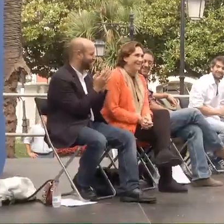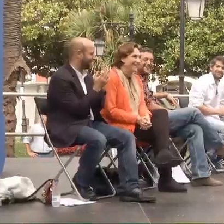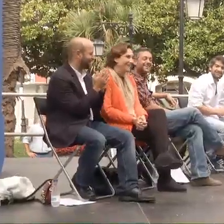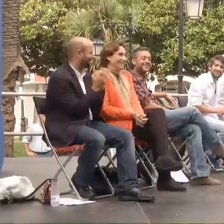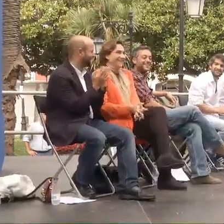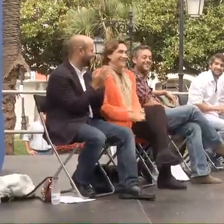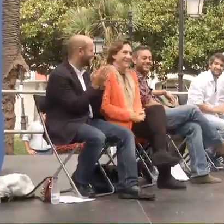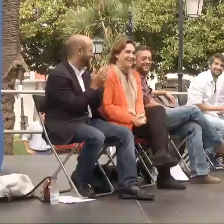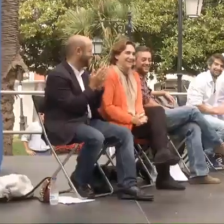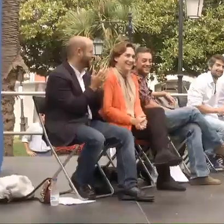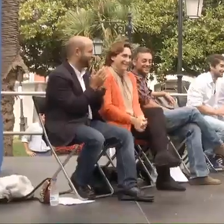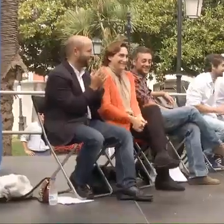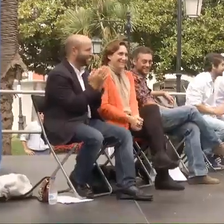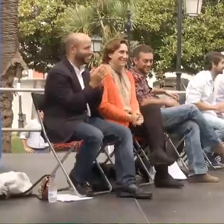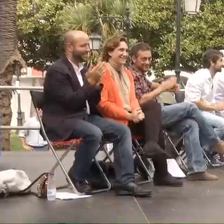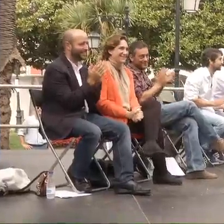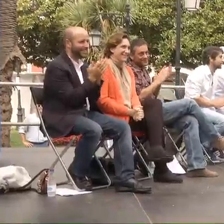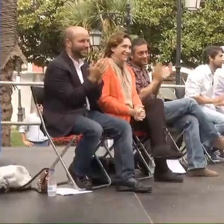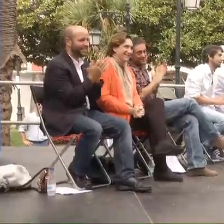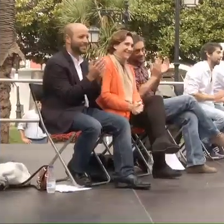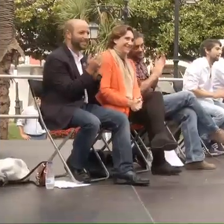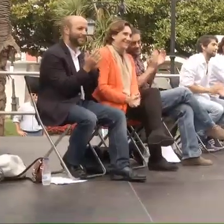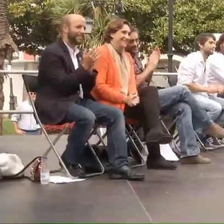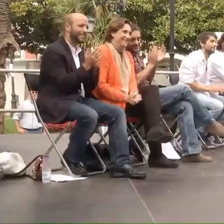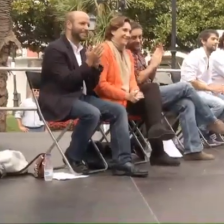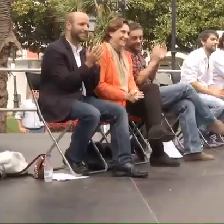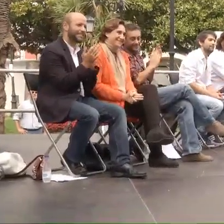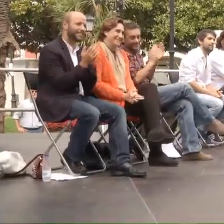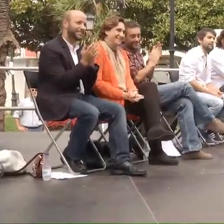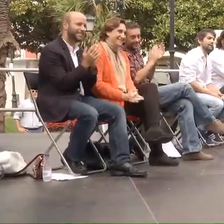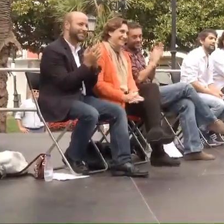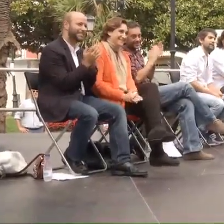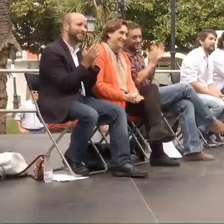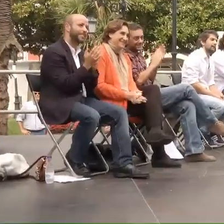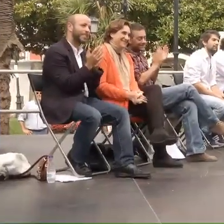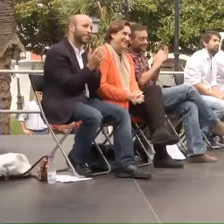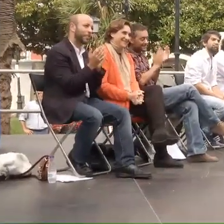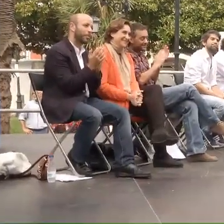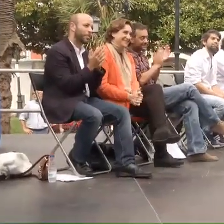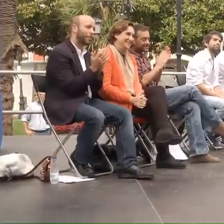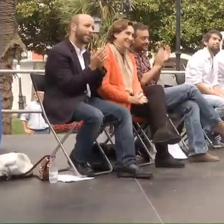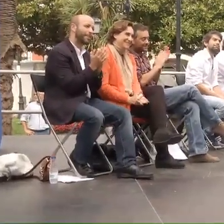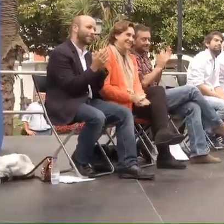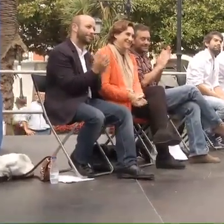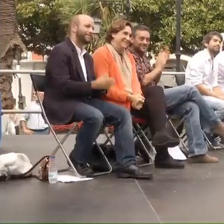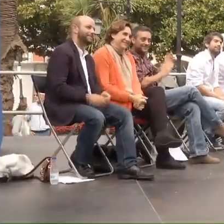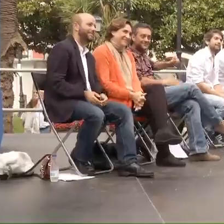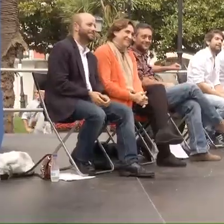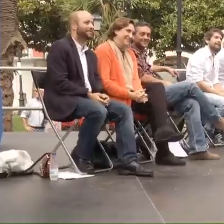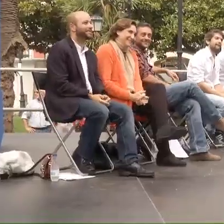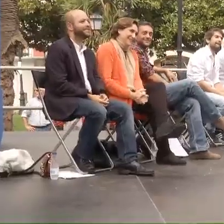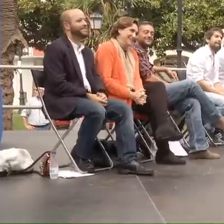na política. Ten algo innegociable, de verdade, non ten mentira, non hai backstage, non hai